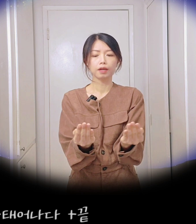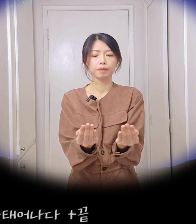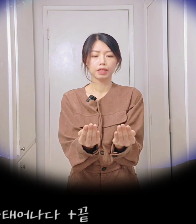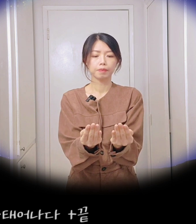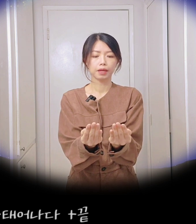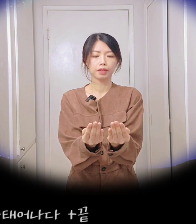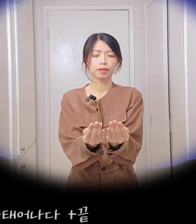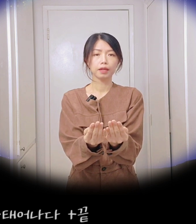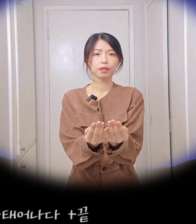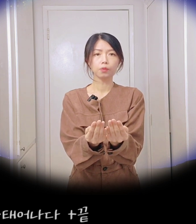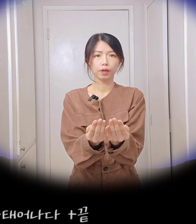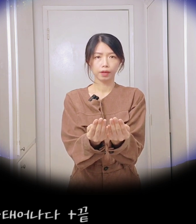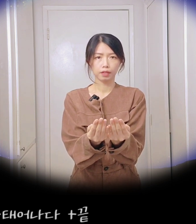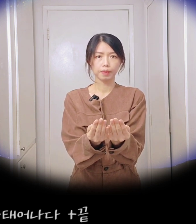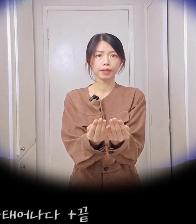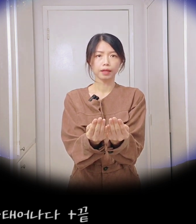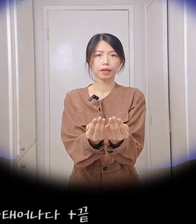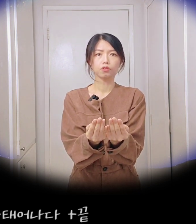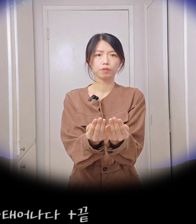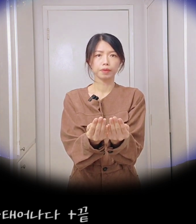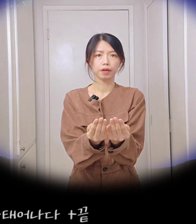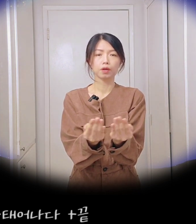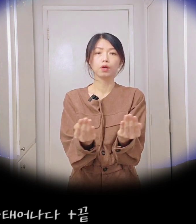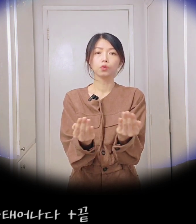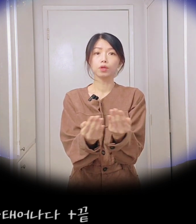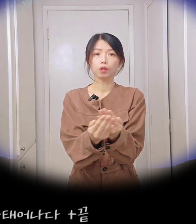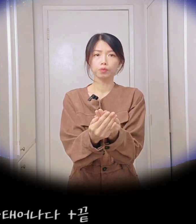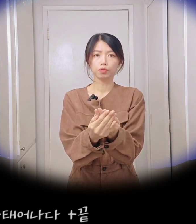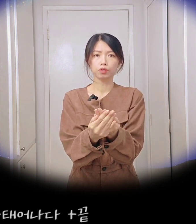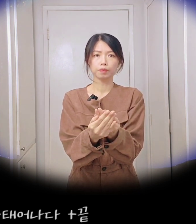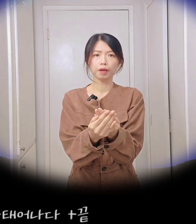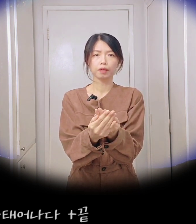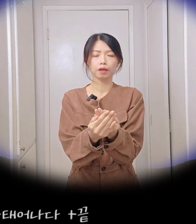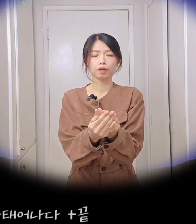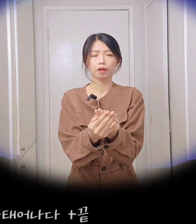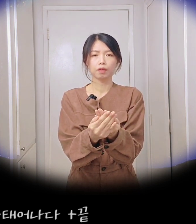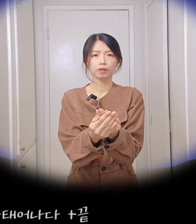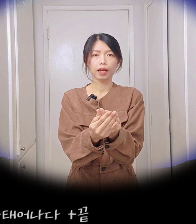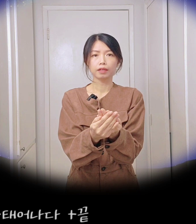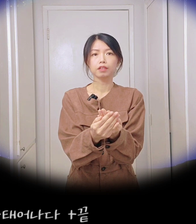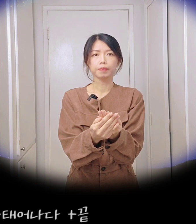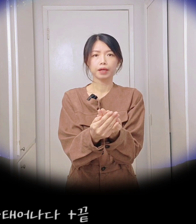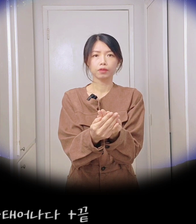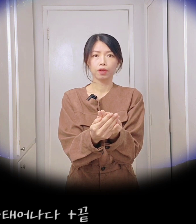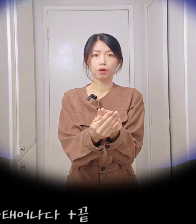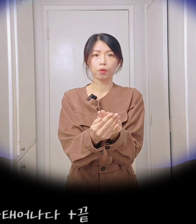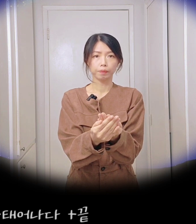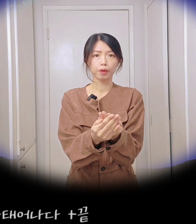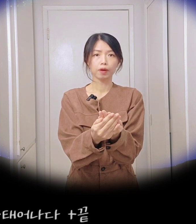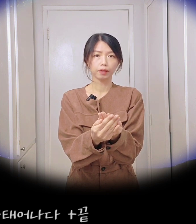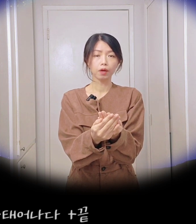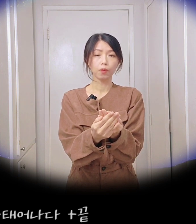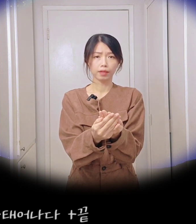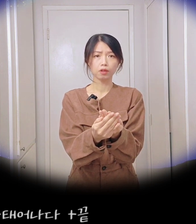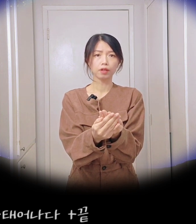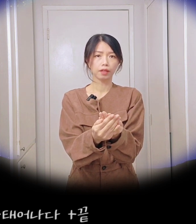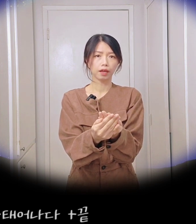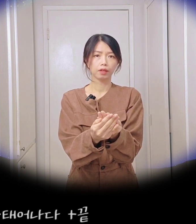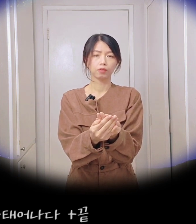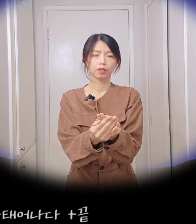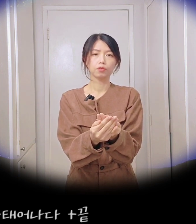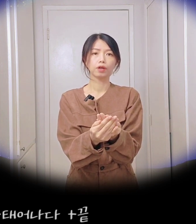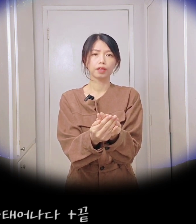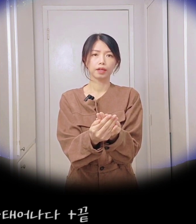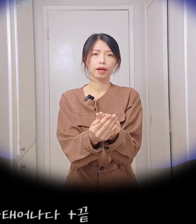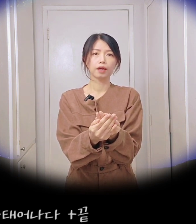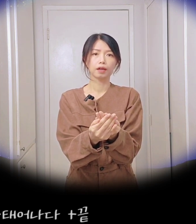표현하셨다가 마지막에는 새끼손가락까지만 닿게 해주시면 돼요. 손을 겹쳐주시면 다른 의미가 돼요. 완벽하다, 완전하다